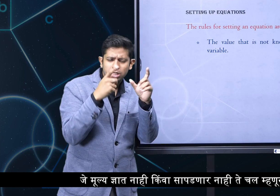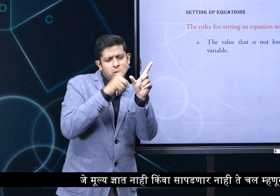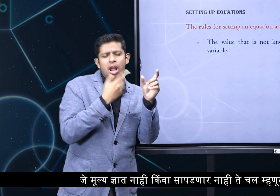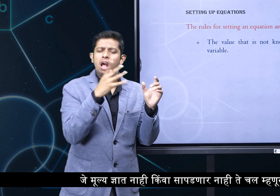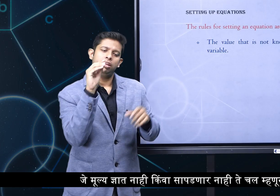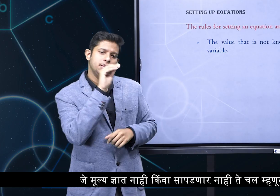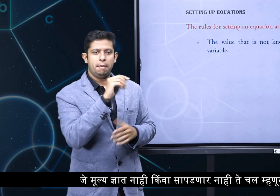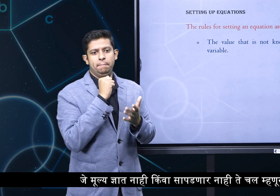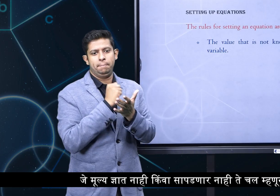जाते.